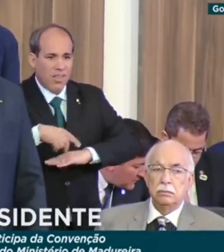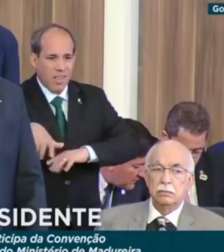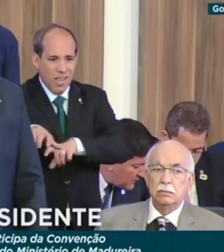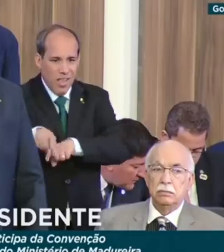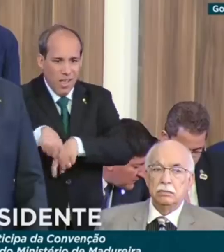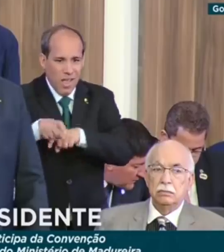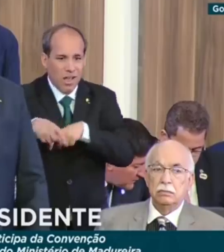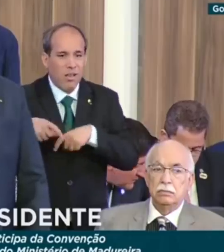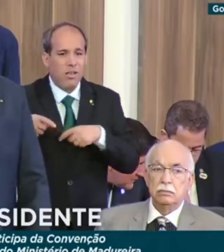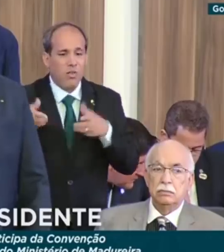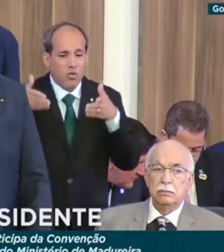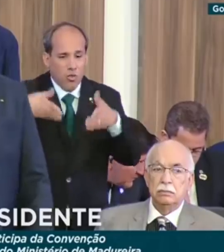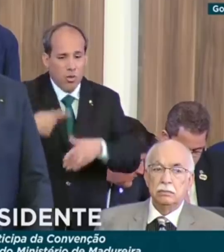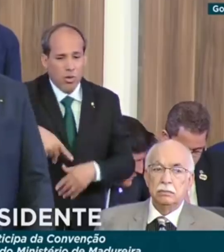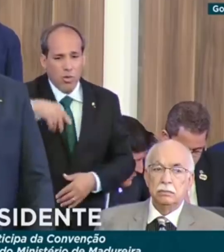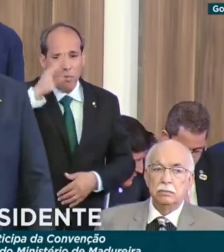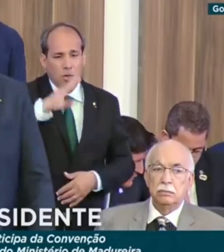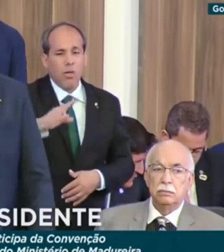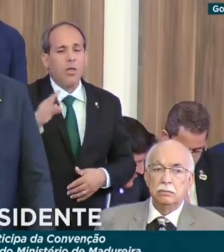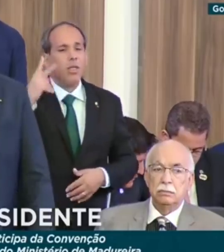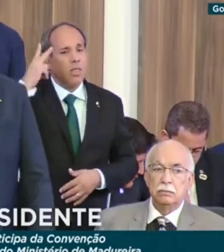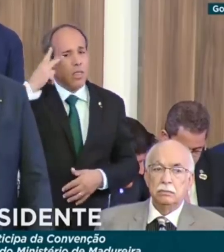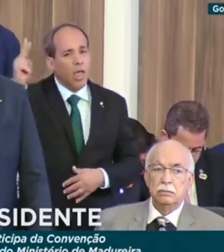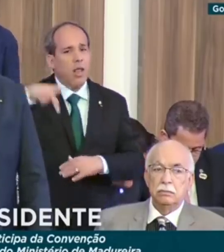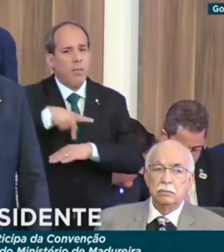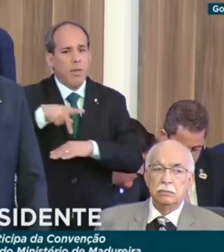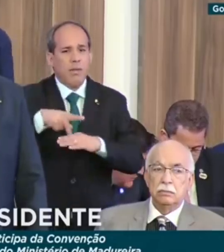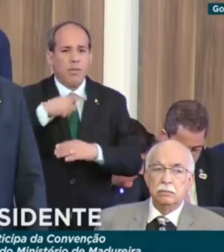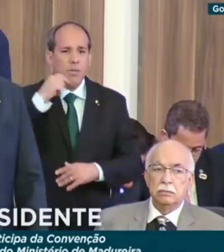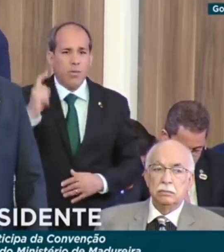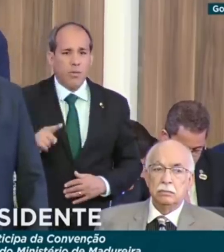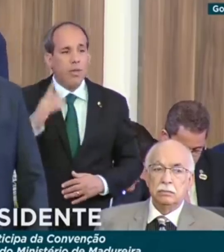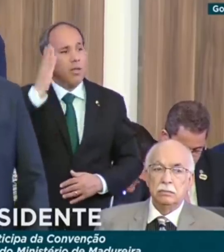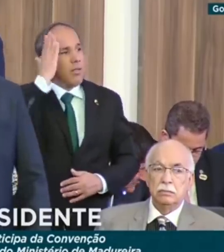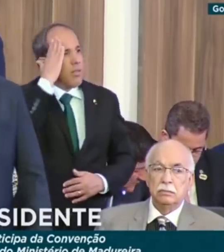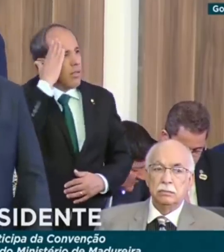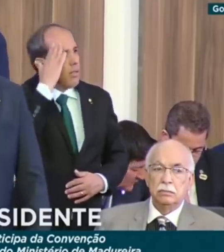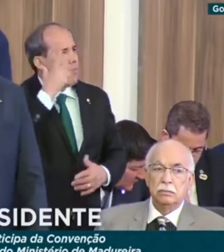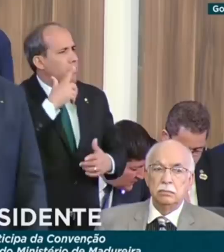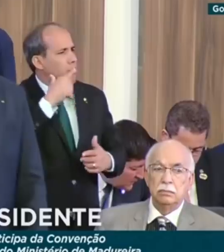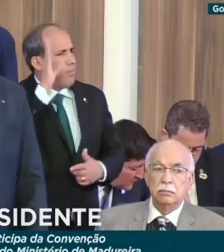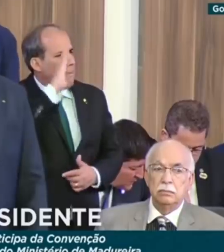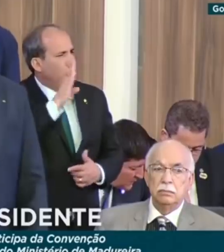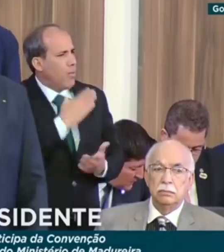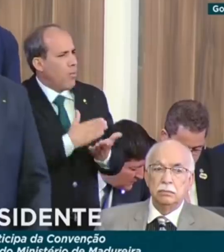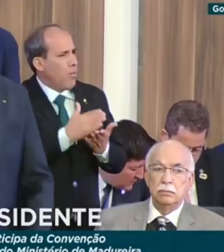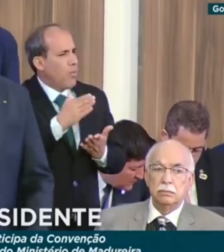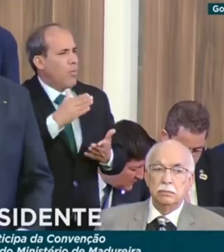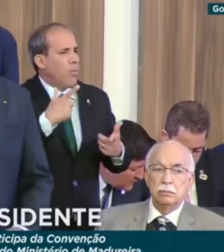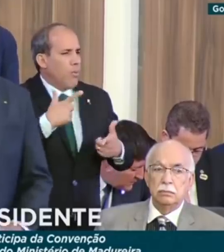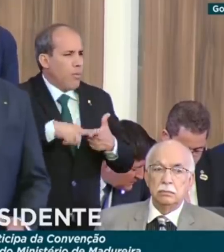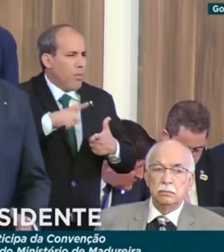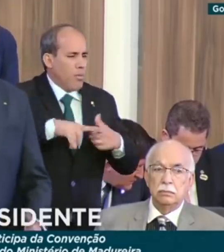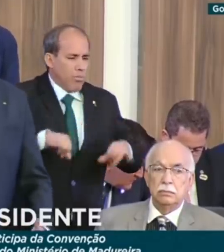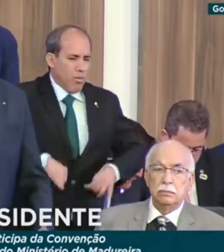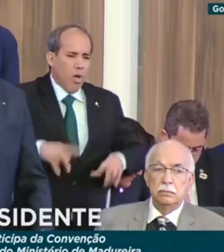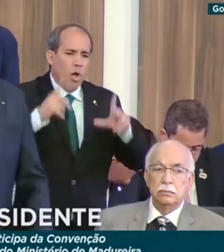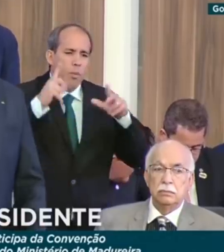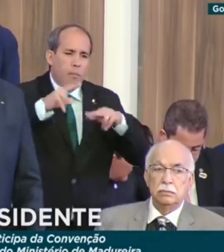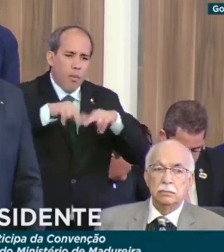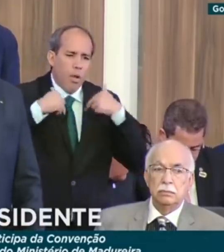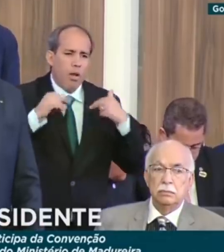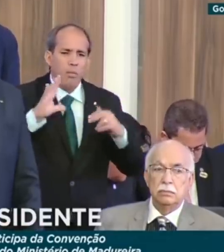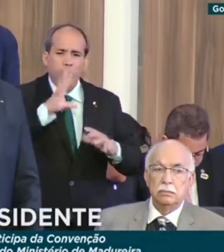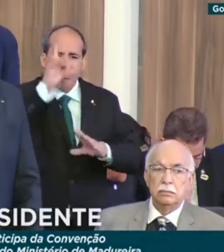Nós sabemos que o povo está sofrendo por políticas erradas tomadas lá atrás, de forma quase que unânime